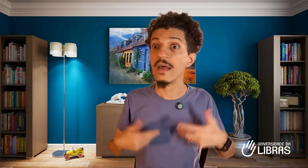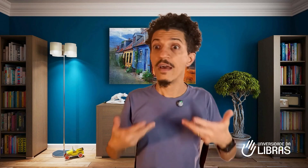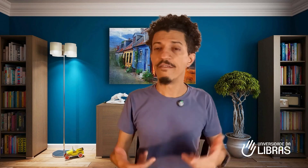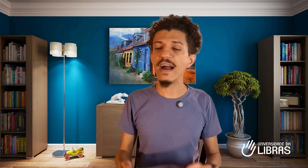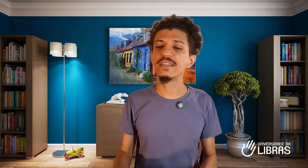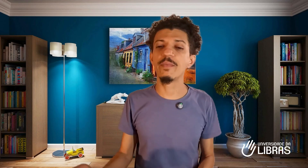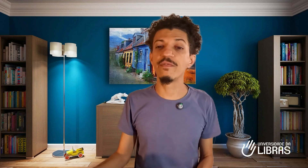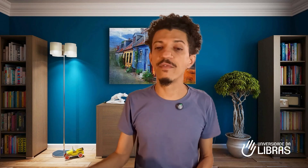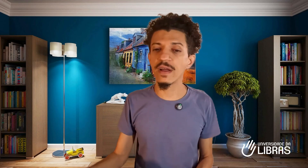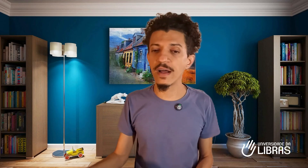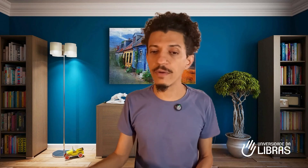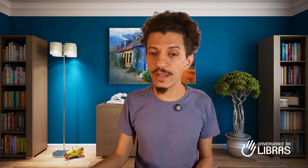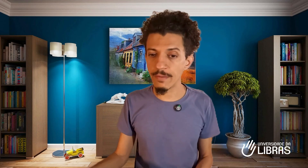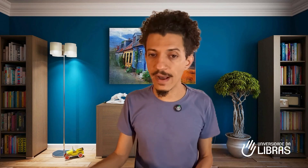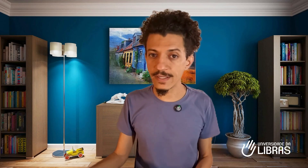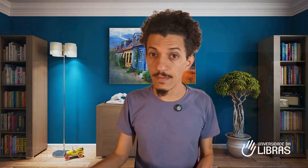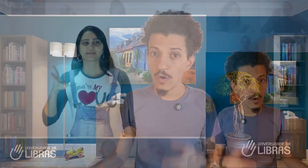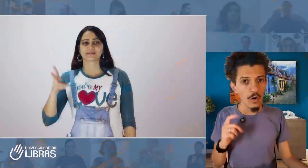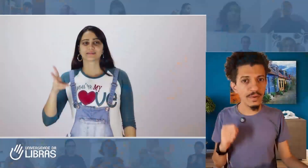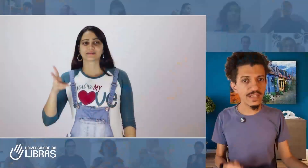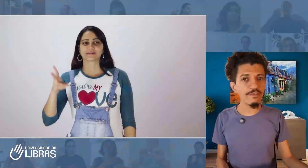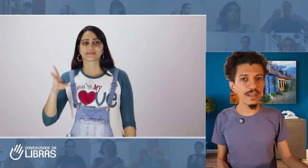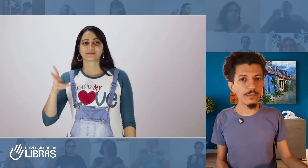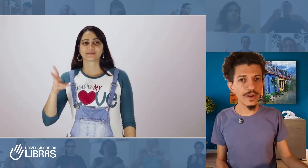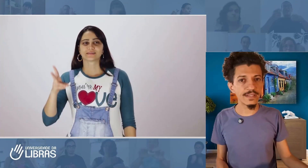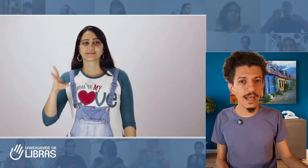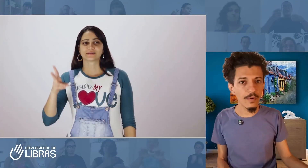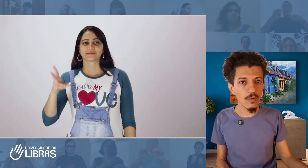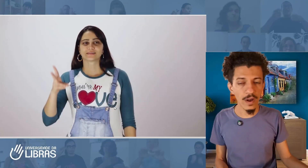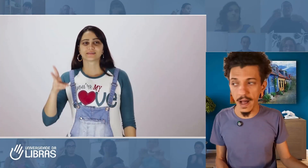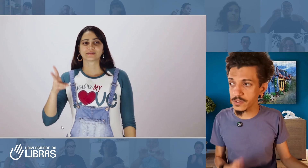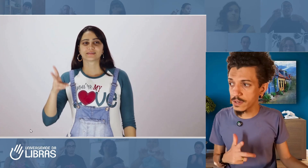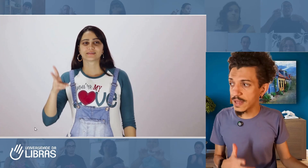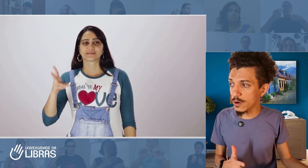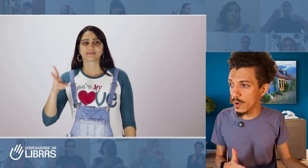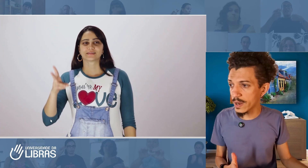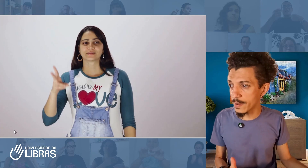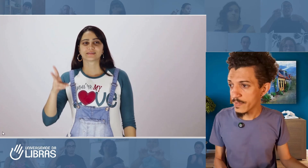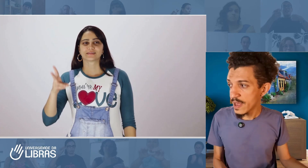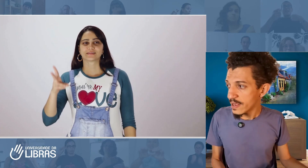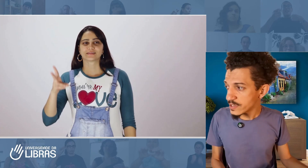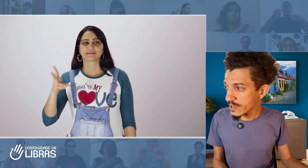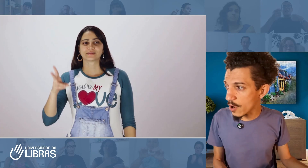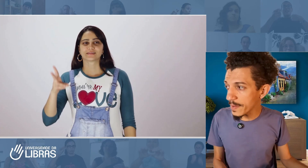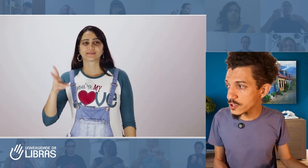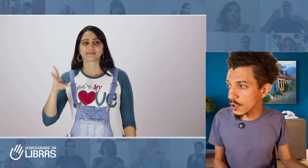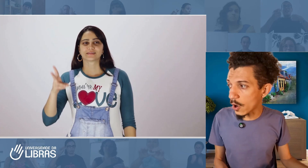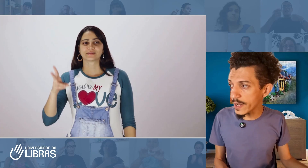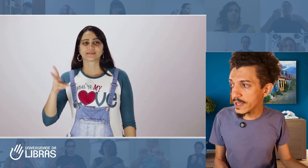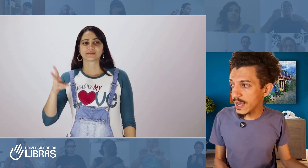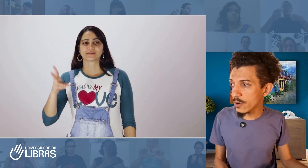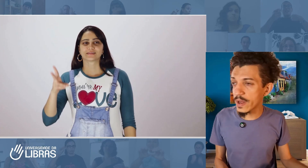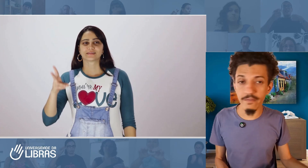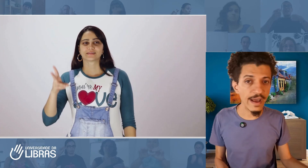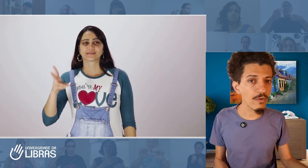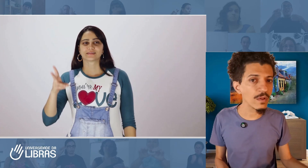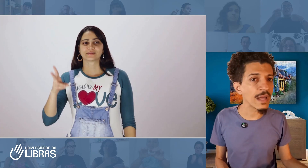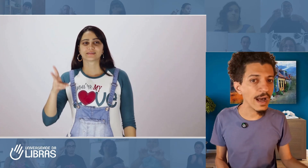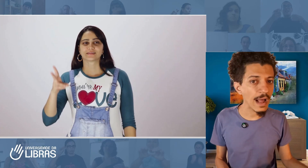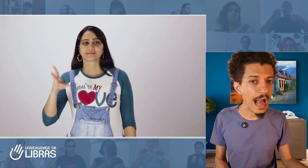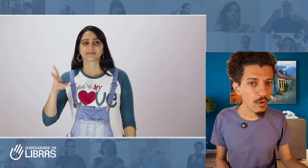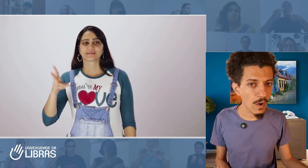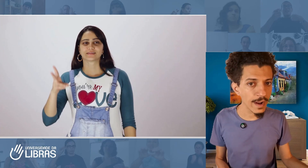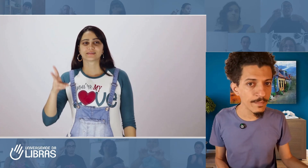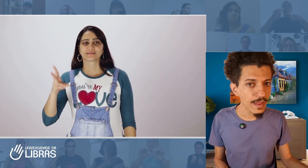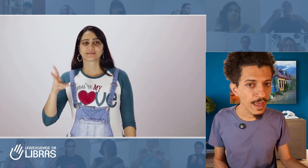direcionamento, vai se aprofundando ainda mais. Observa aqui, por exemplo, o caso da Luana. Isso aqui é uma história que a Luana vai